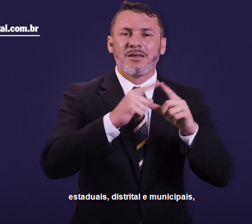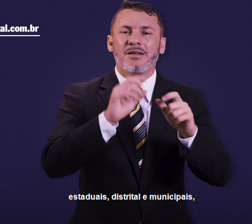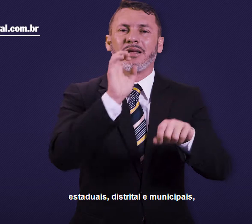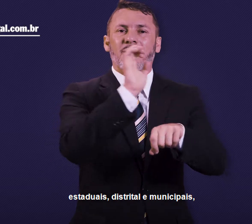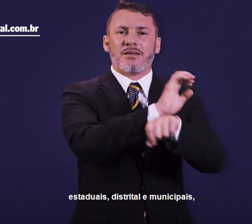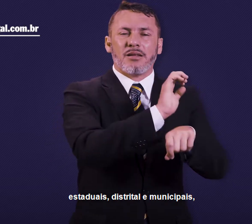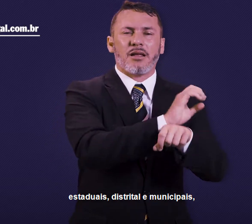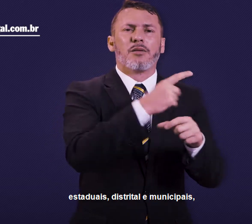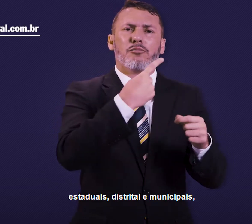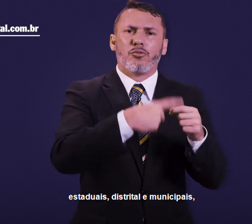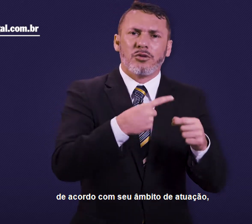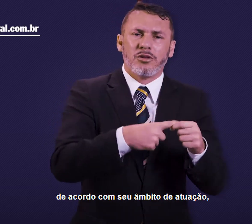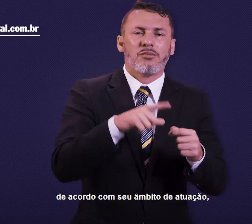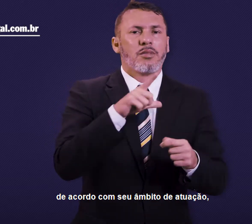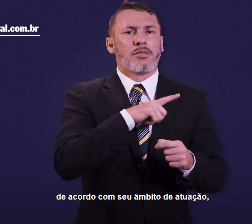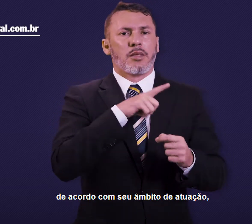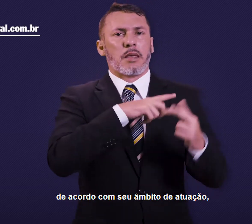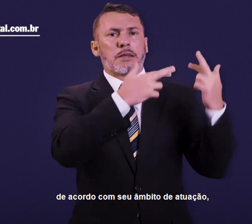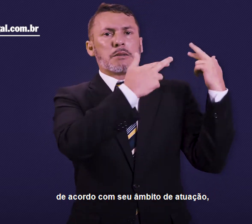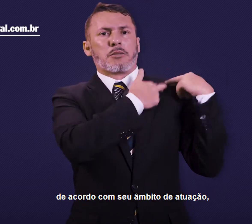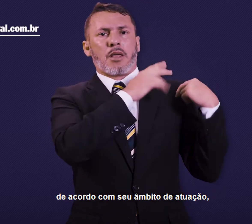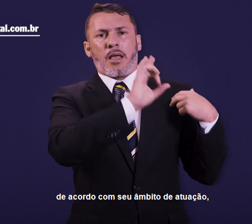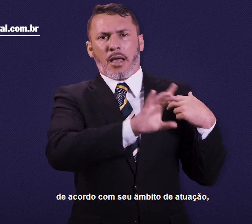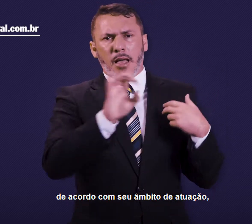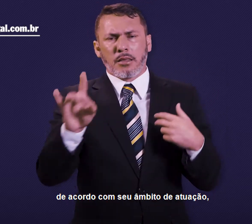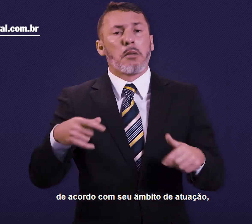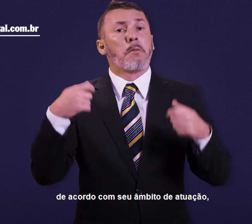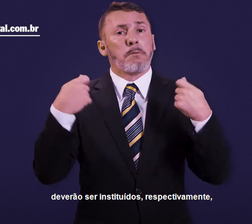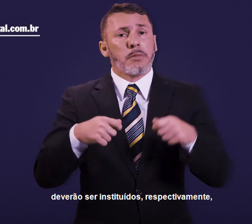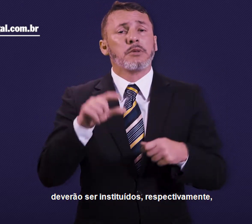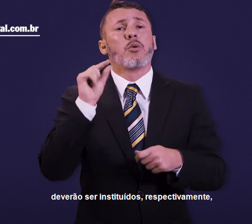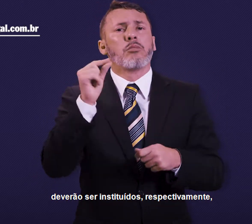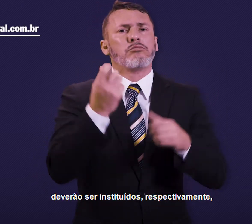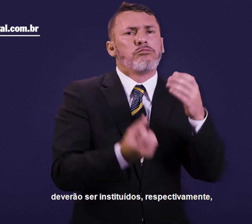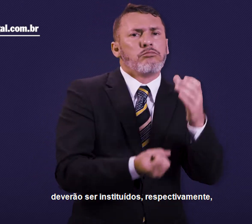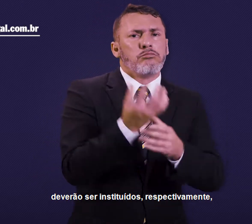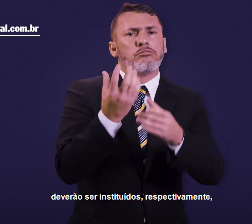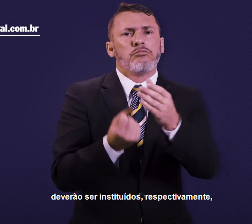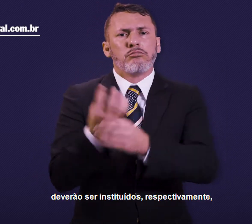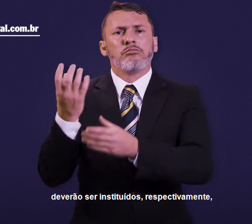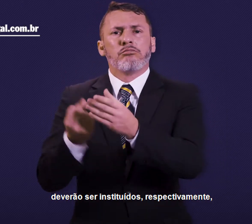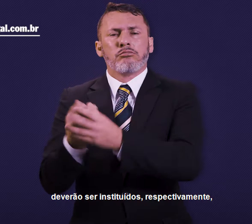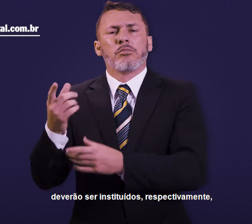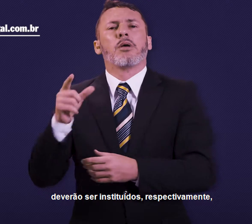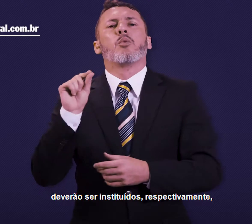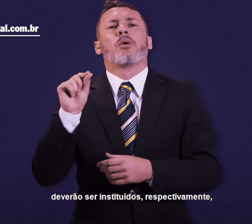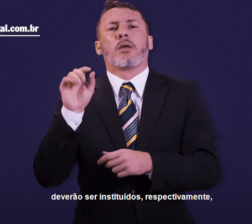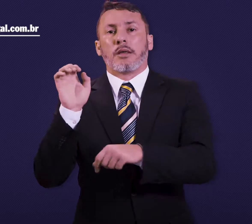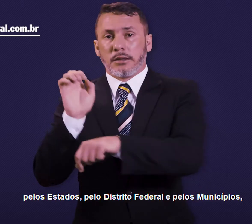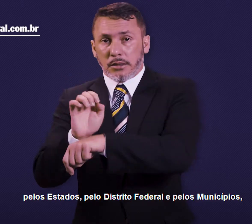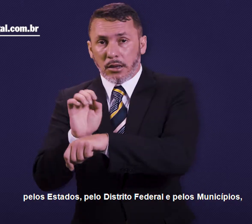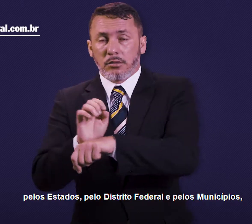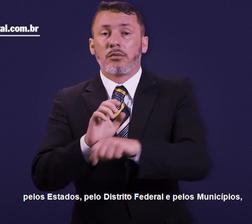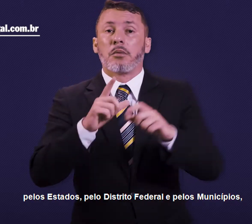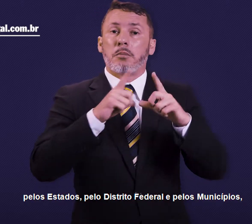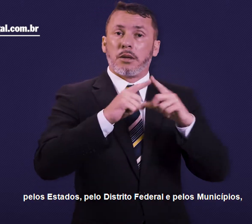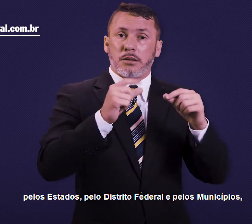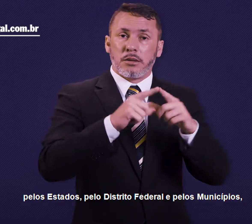distrital e municipais, de acordo com seu âmbito de atuação, deverão ser instituídos, respectivamente, pelos estados, pelo